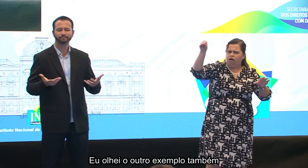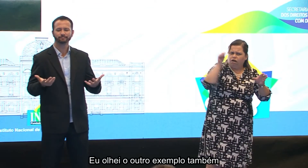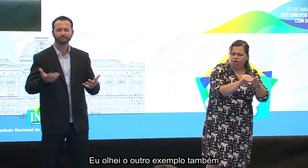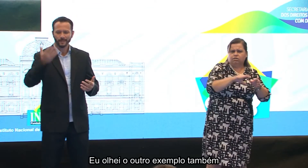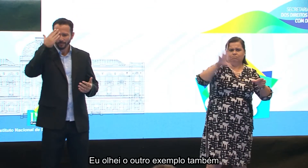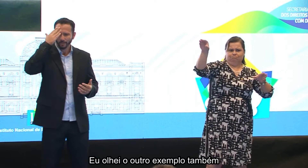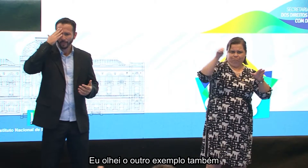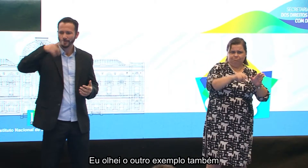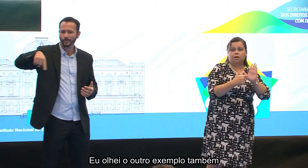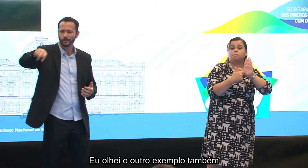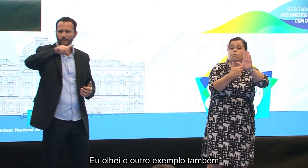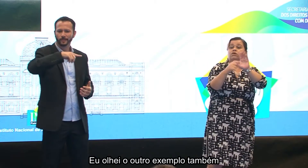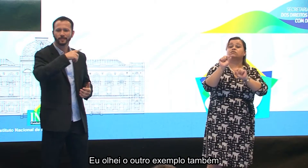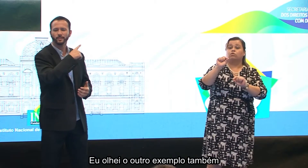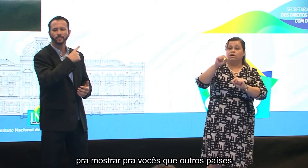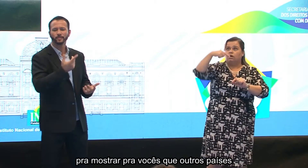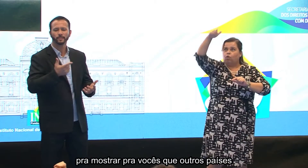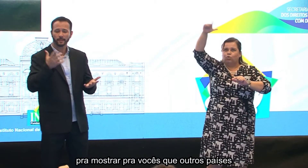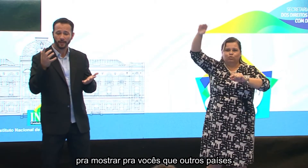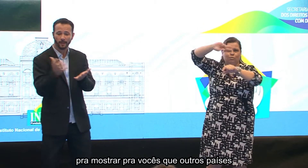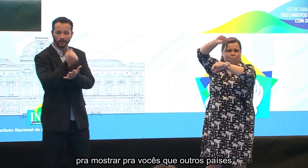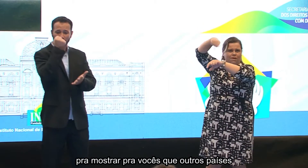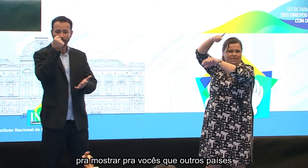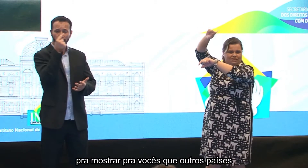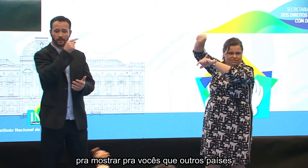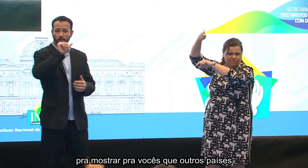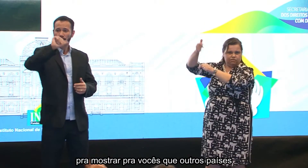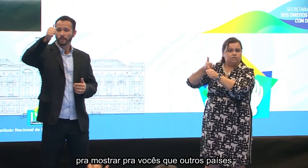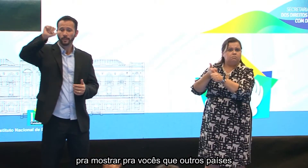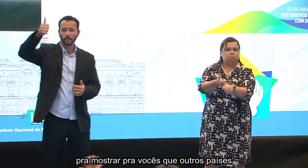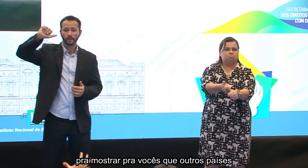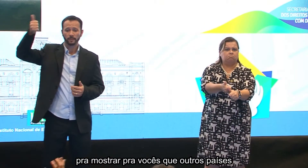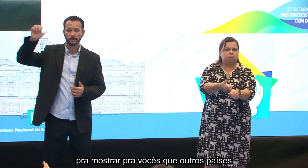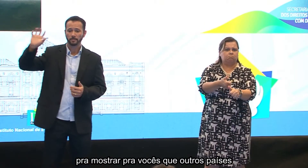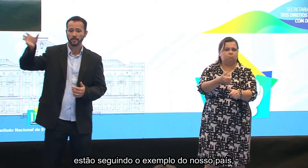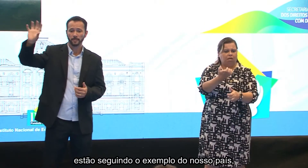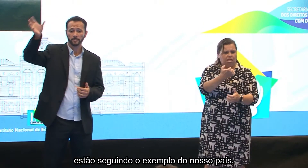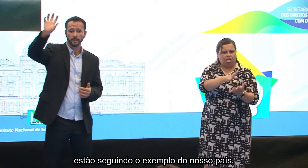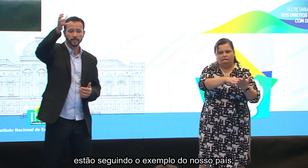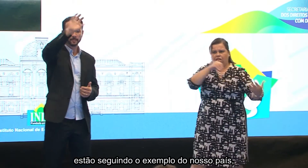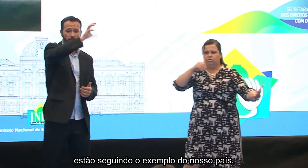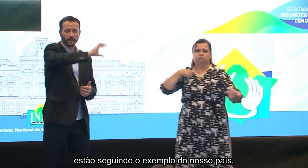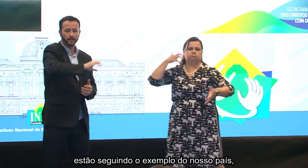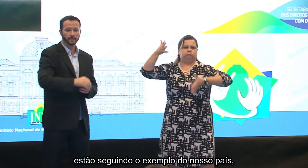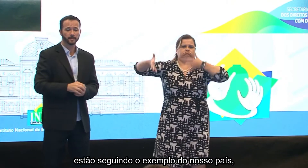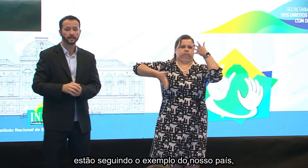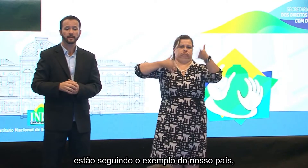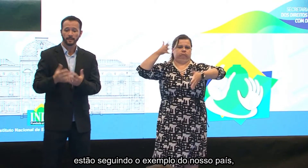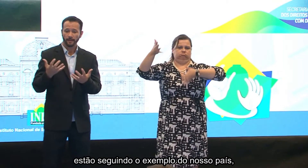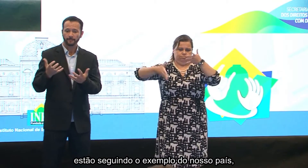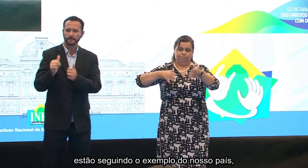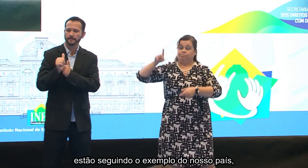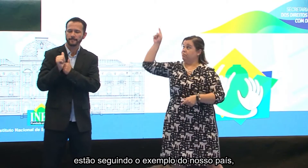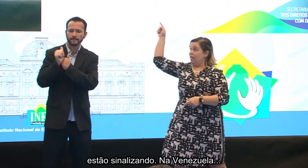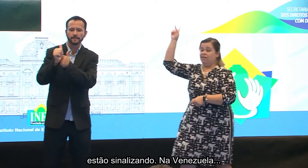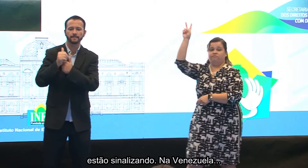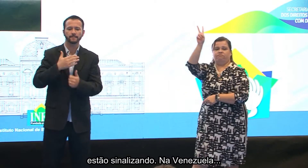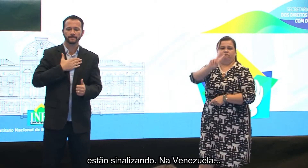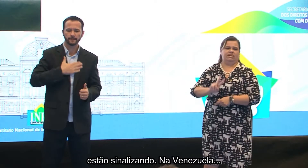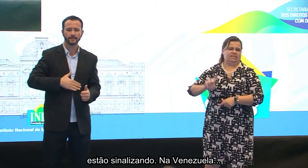Eu olhei um outro exemplo também para mostrar para vocês que outros países estão seguindo o exemplo do nosso país e estão